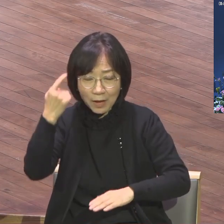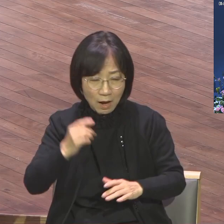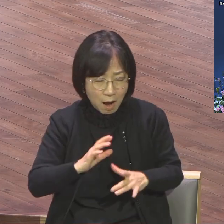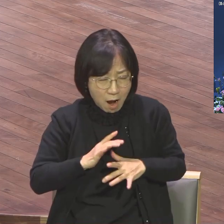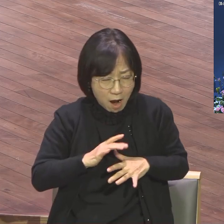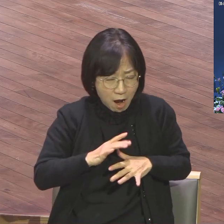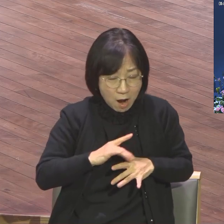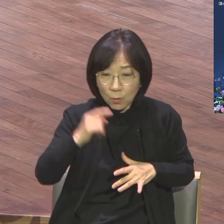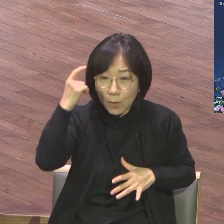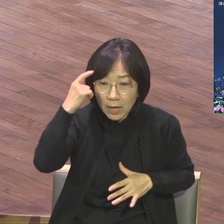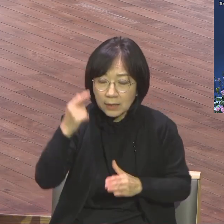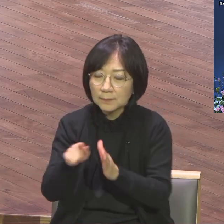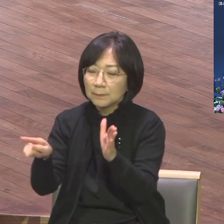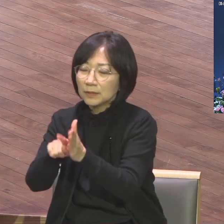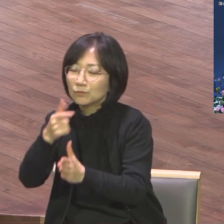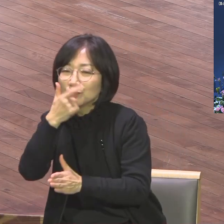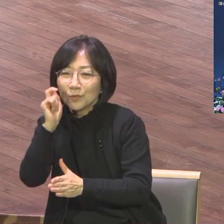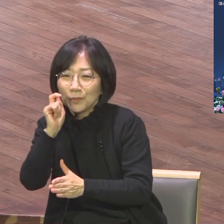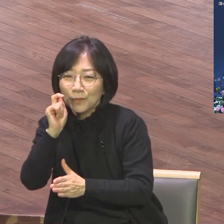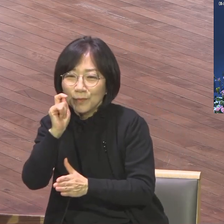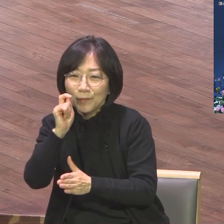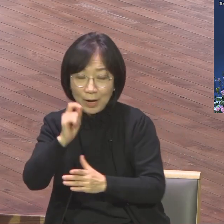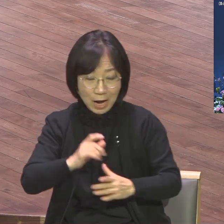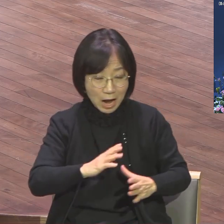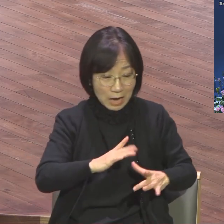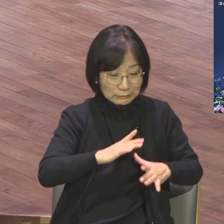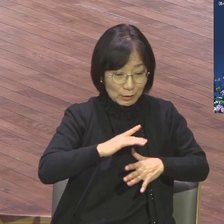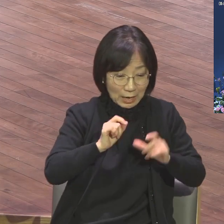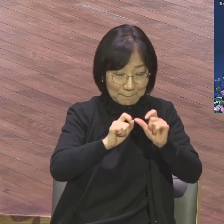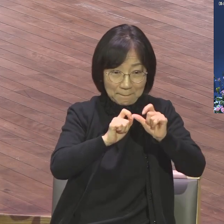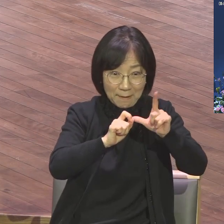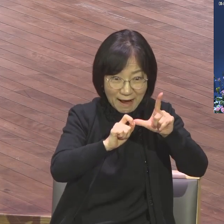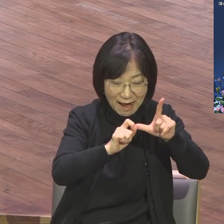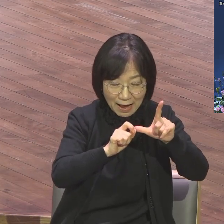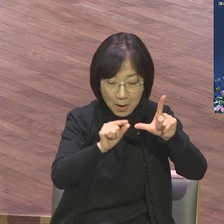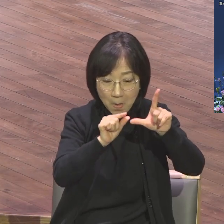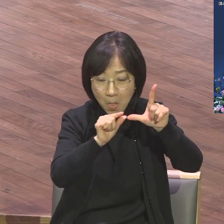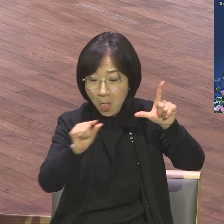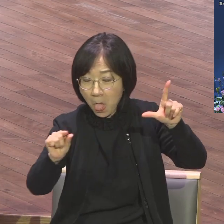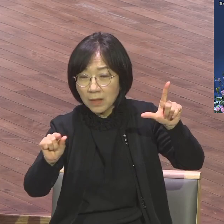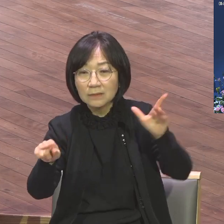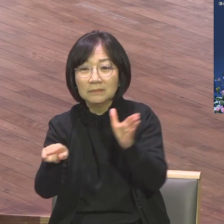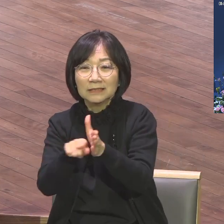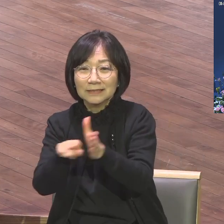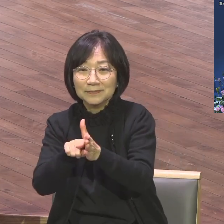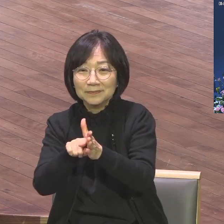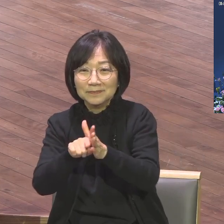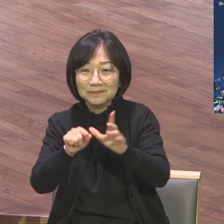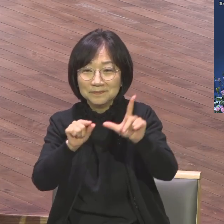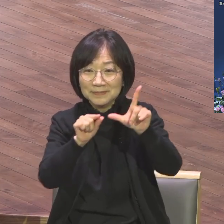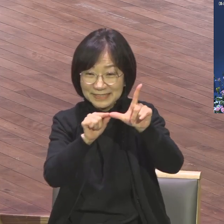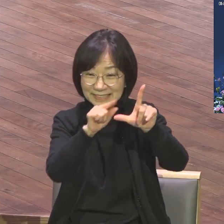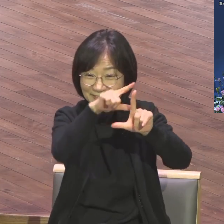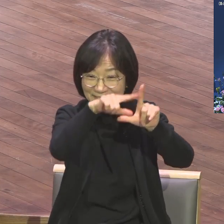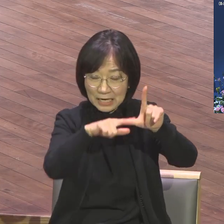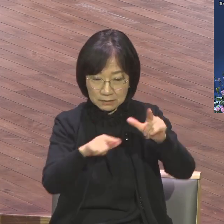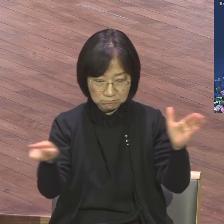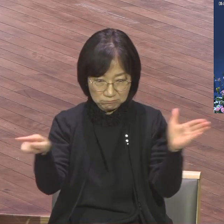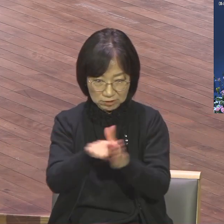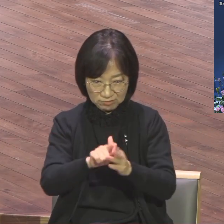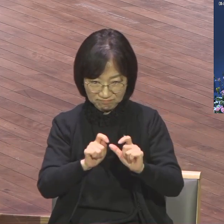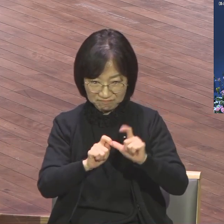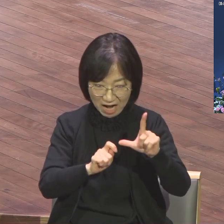없었습니다. 두려움과 믿음, 두려워하는 만큼 뭐요? 믿음이 없고 믿음 있는 만큼 두려움이